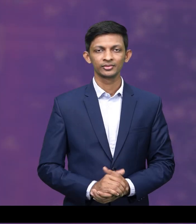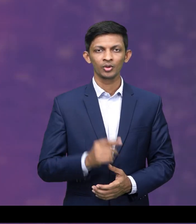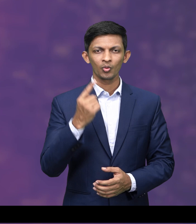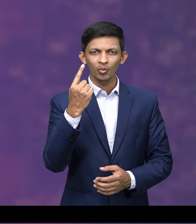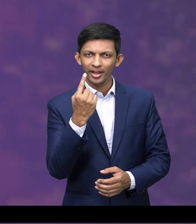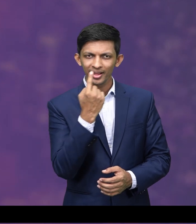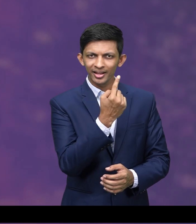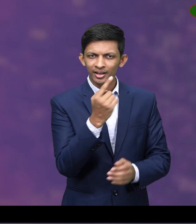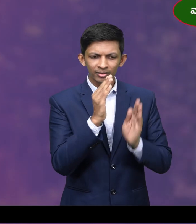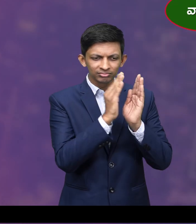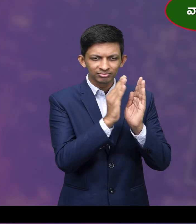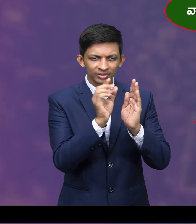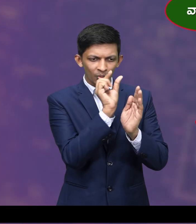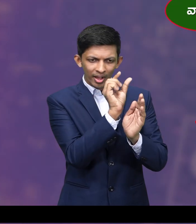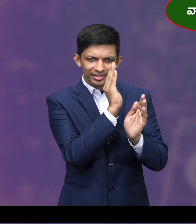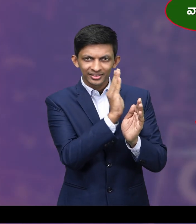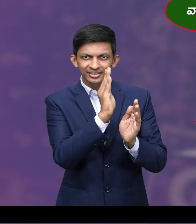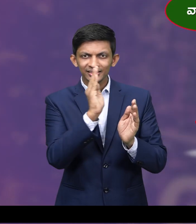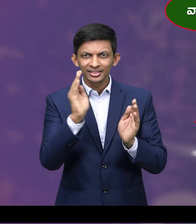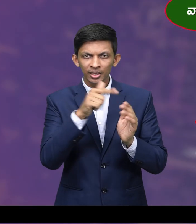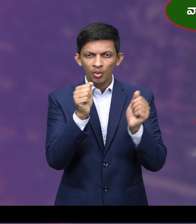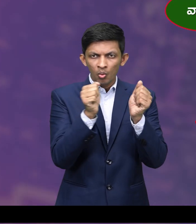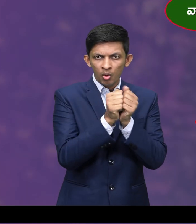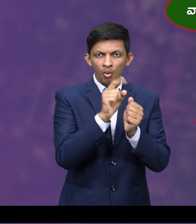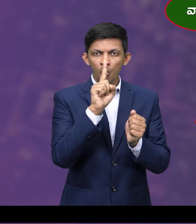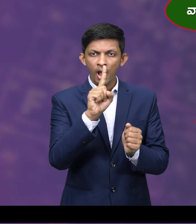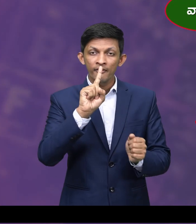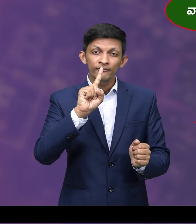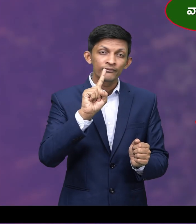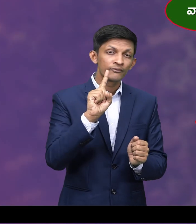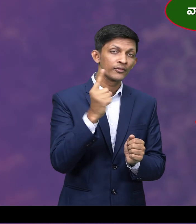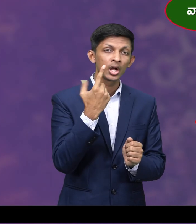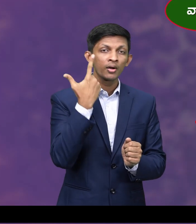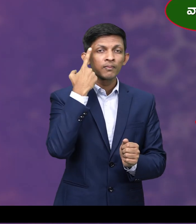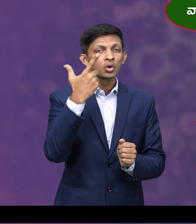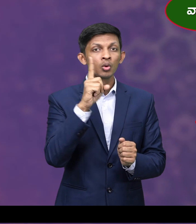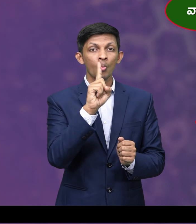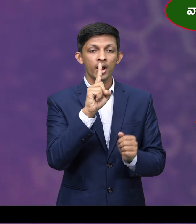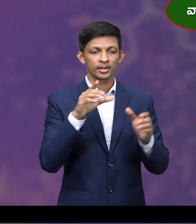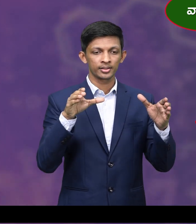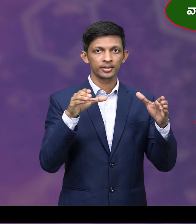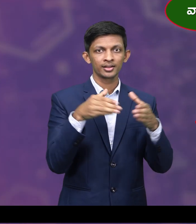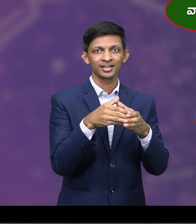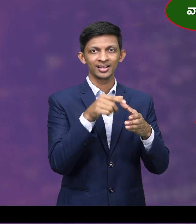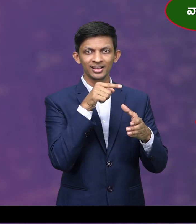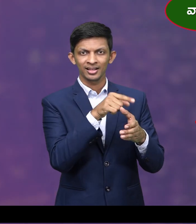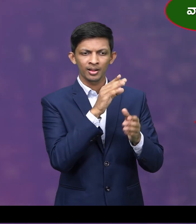ప్రతి వ్యవధి 1వ సమూహ మూలకాల కోసం వ్యాలెన్సీ 1తో మొదలవుతుంది. సమూహం